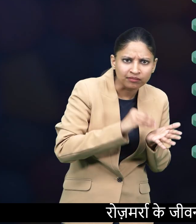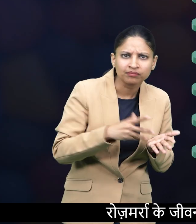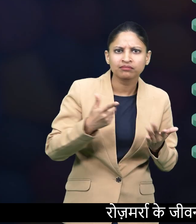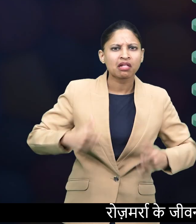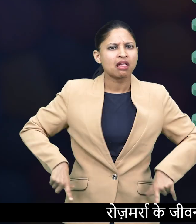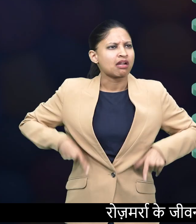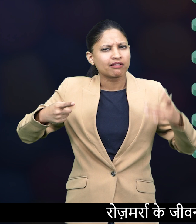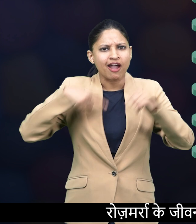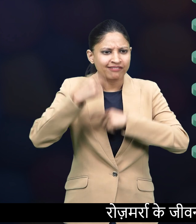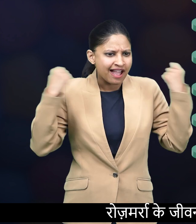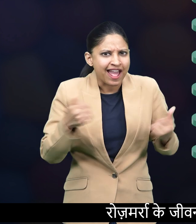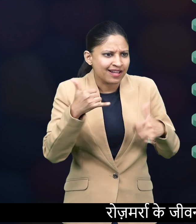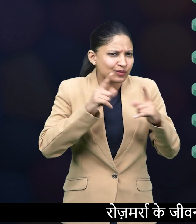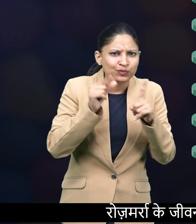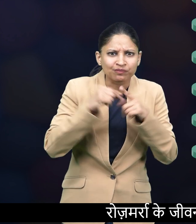जाती है।